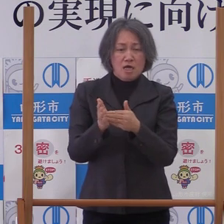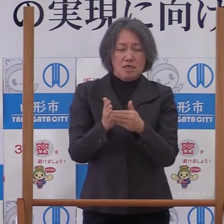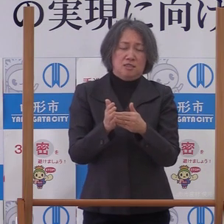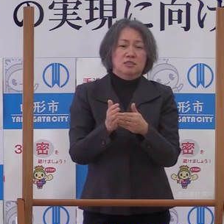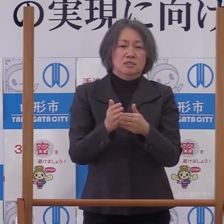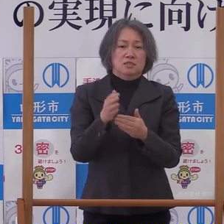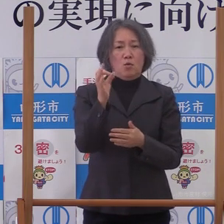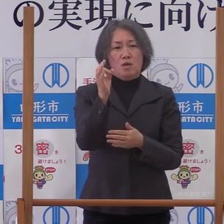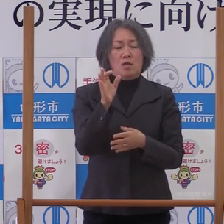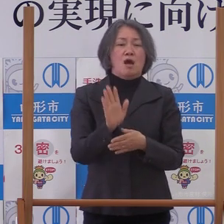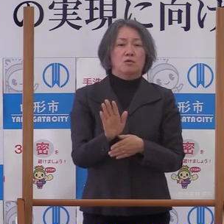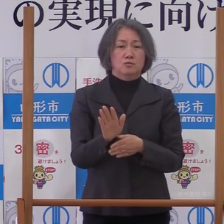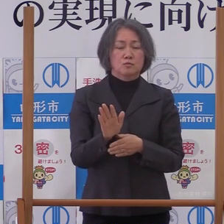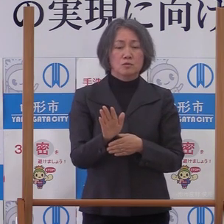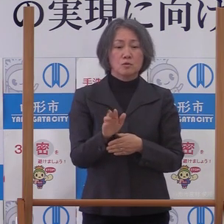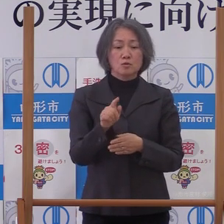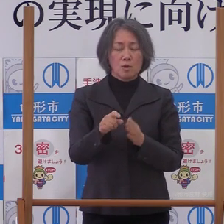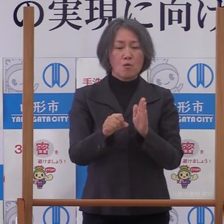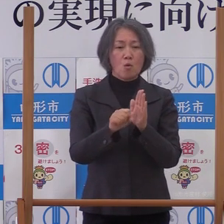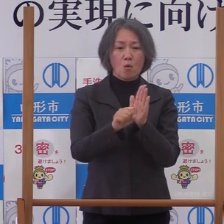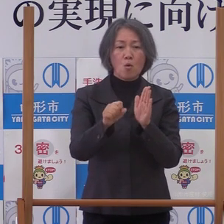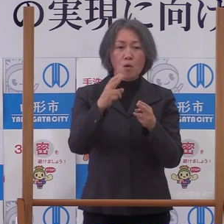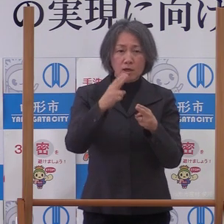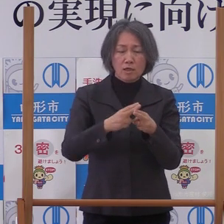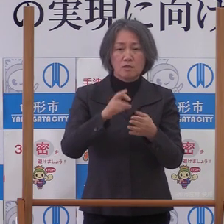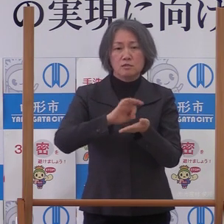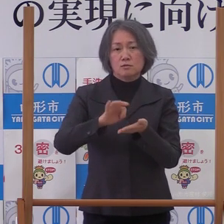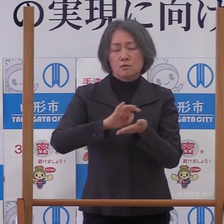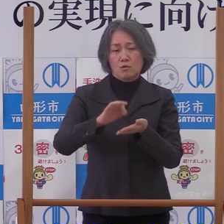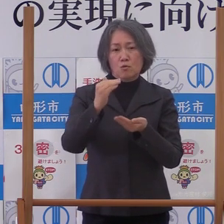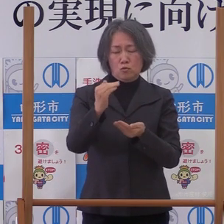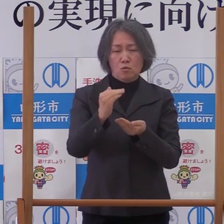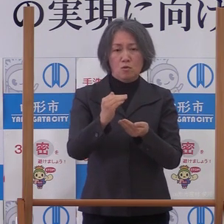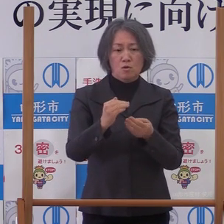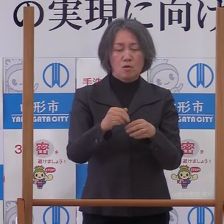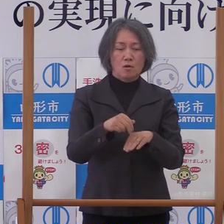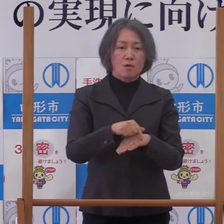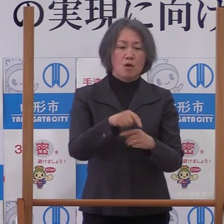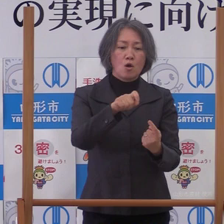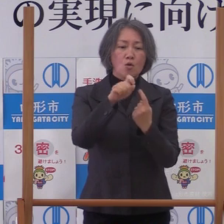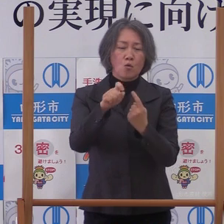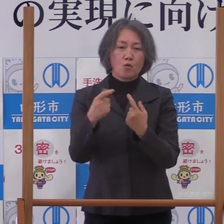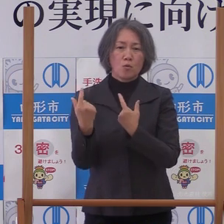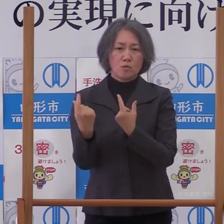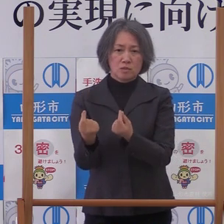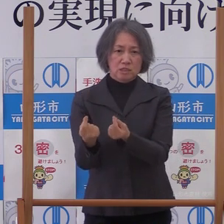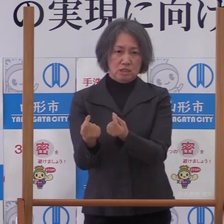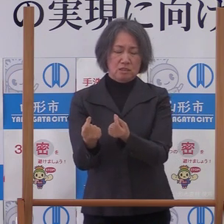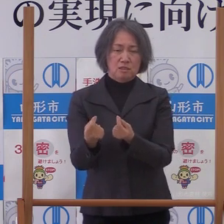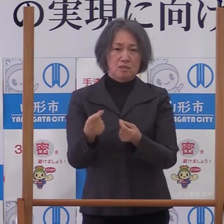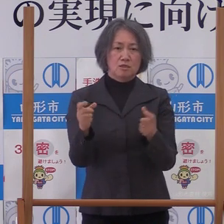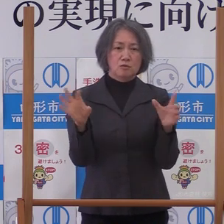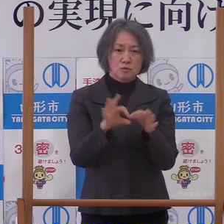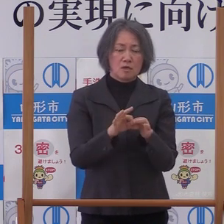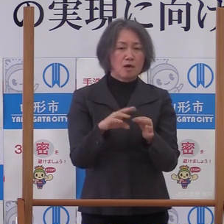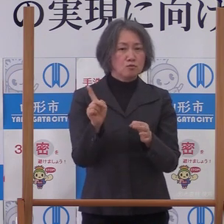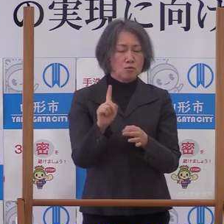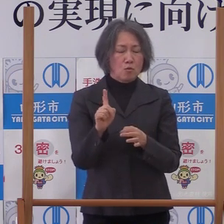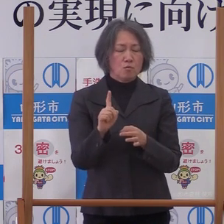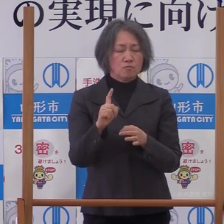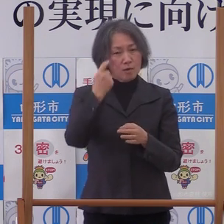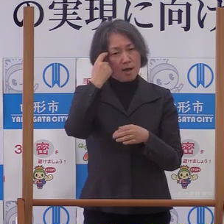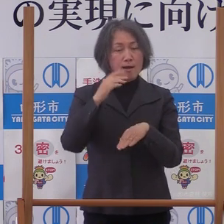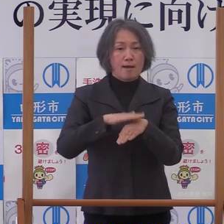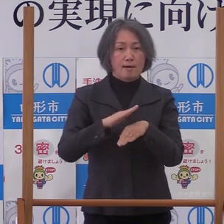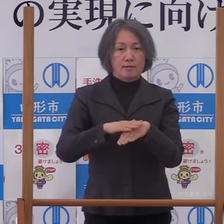ように有効に使うことがですね、事業継続や雇用の維持につながるかという観点から取り組んでいき